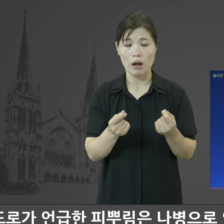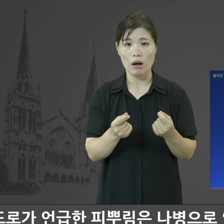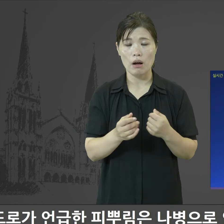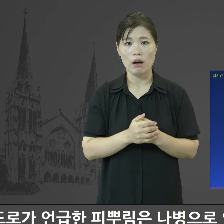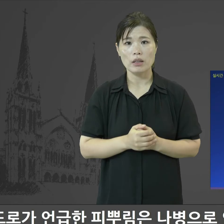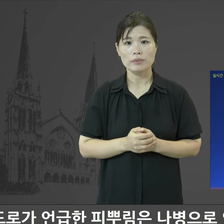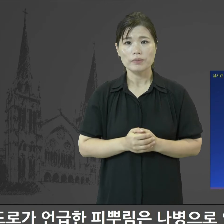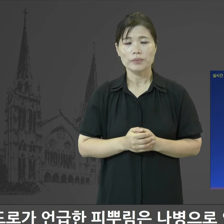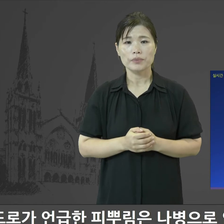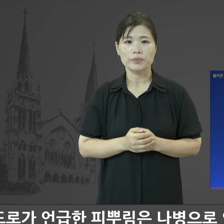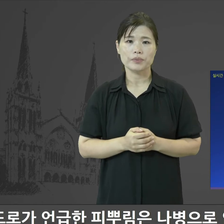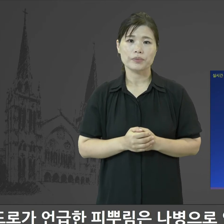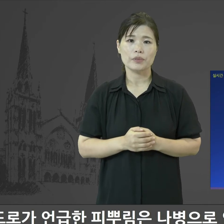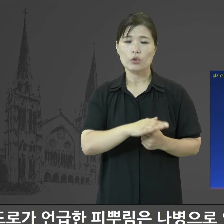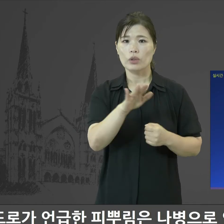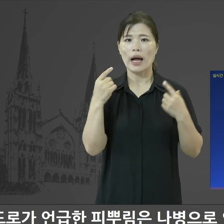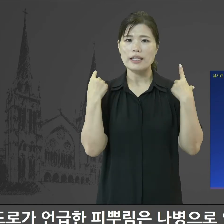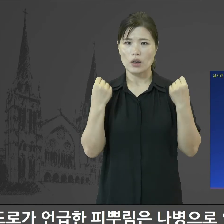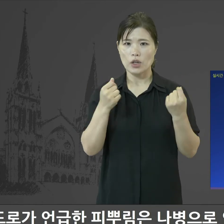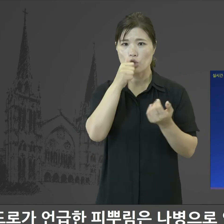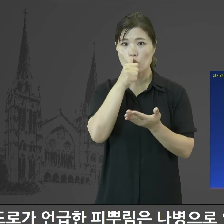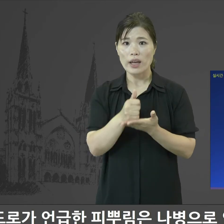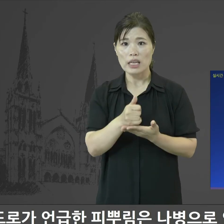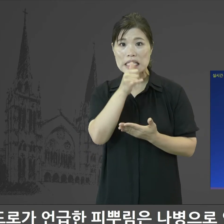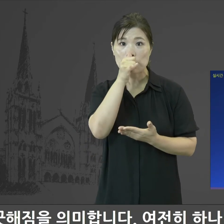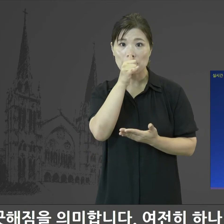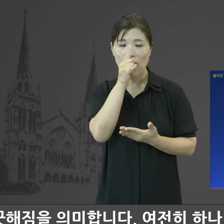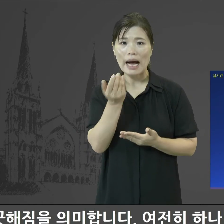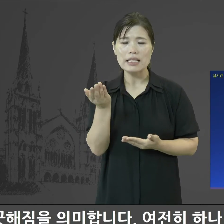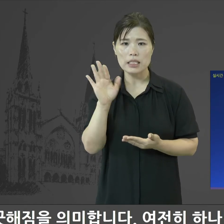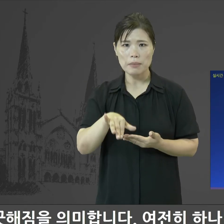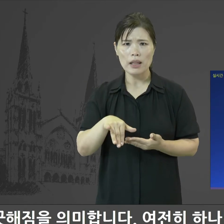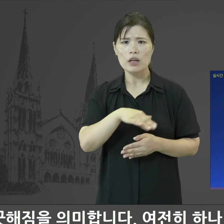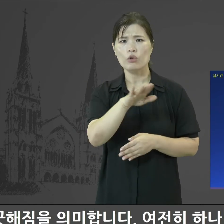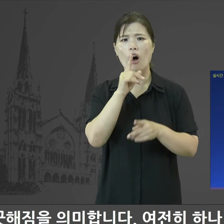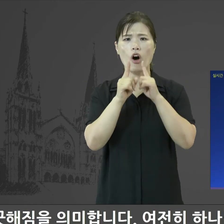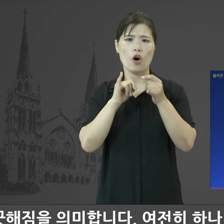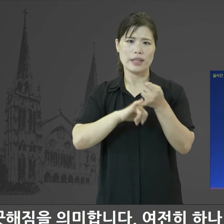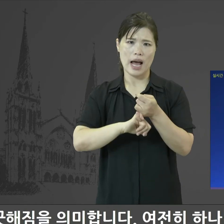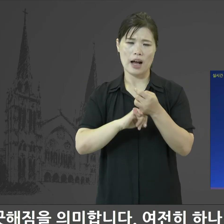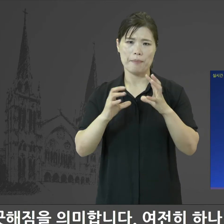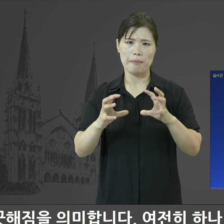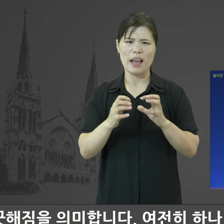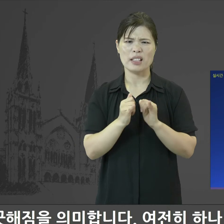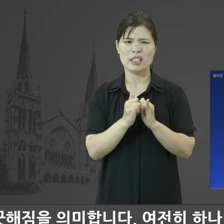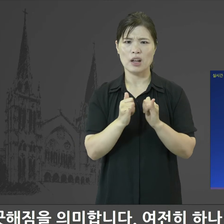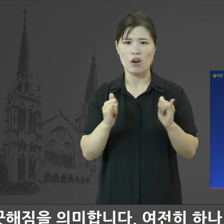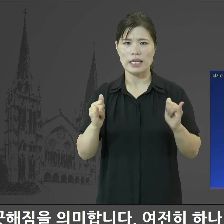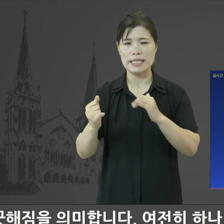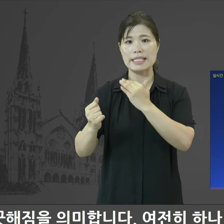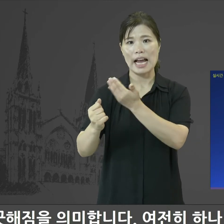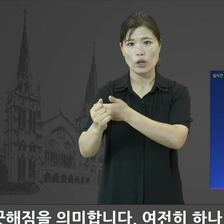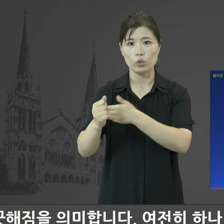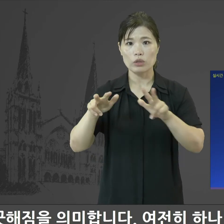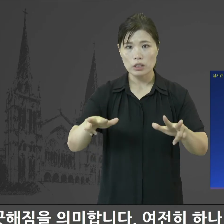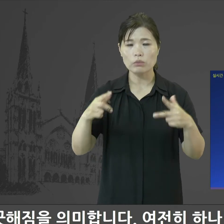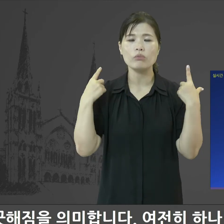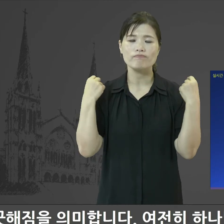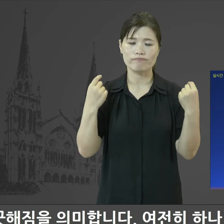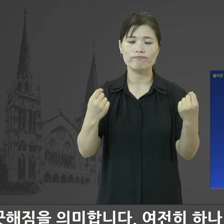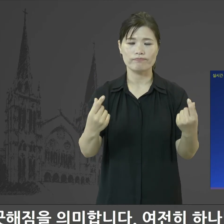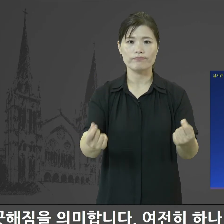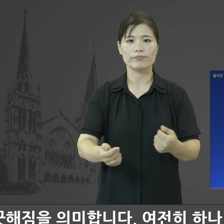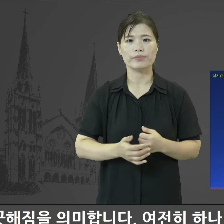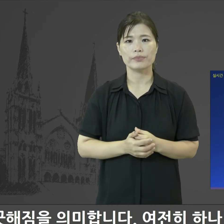더러움도 마찬가지입니다. 우리가 여전히 죄가 있지만 우리의 언약 백성으로서의 자격도 또한 지금 유지되는 것과